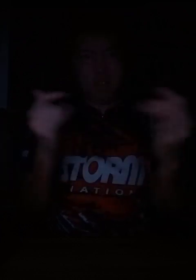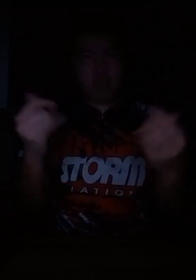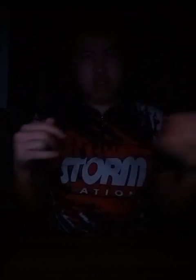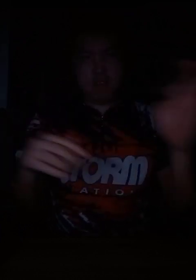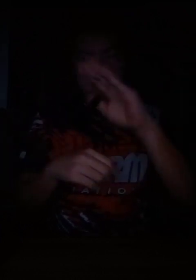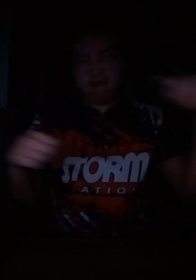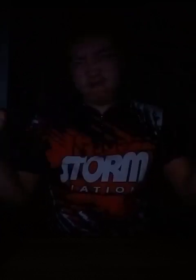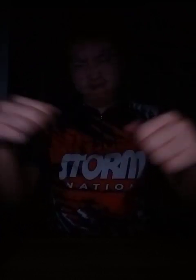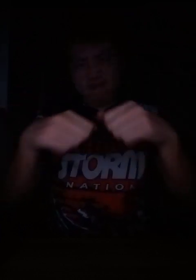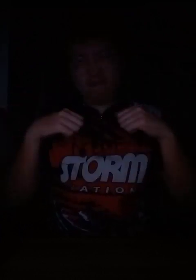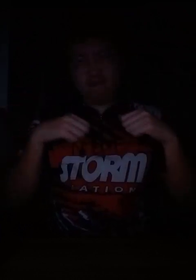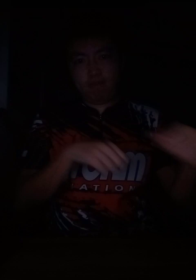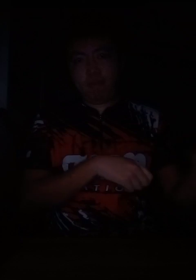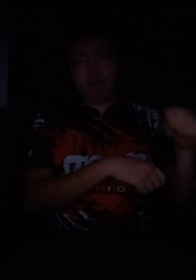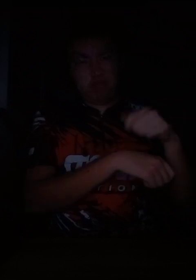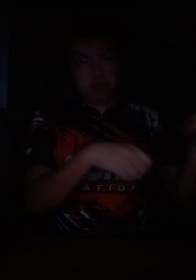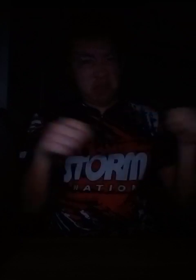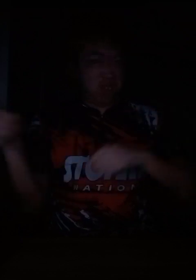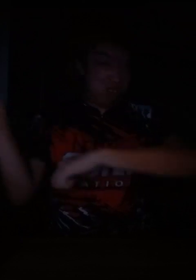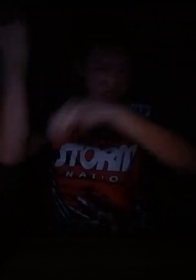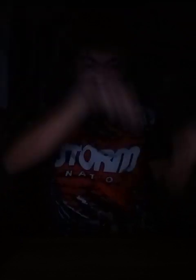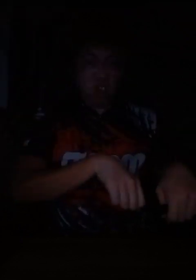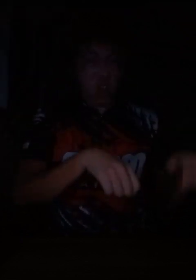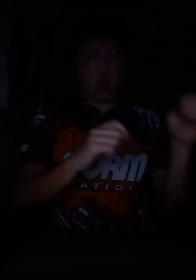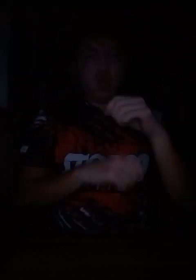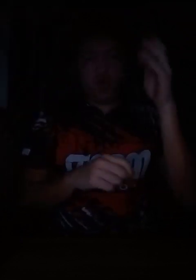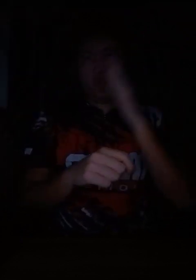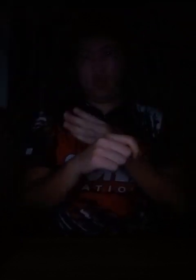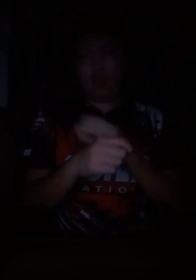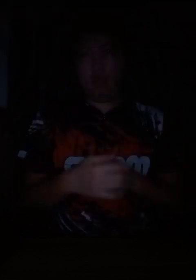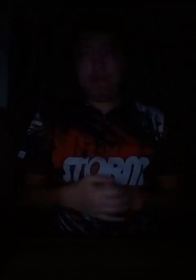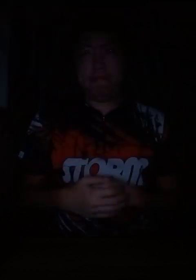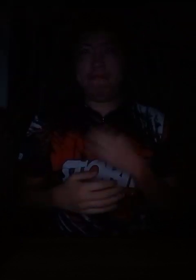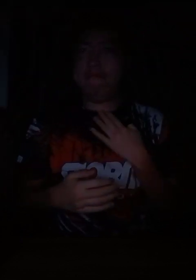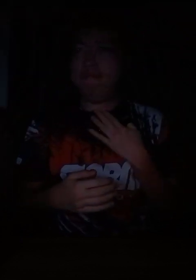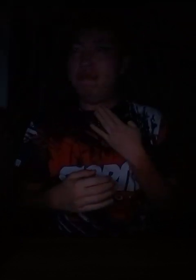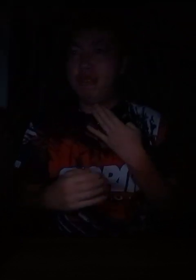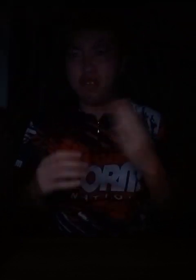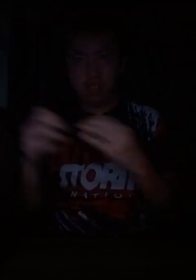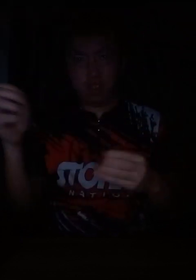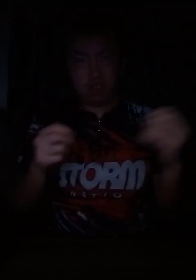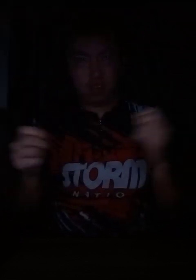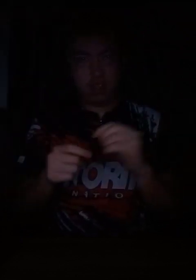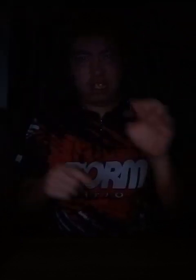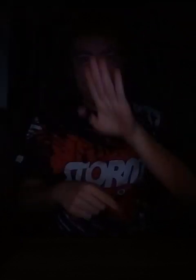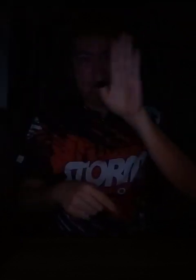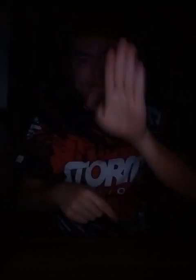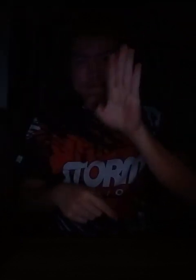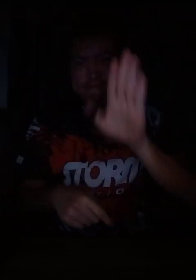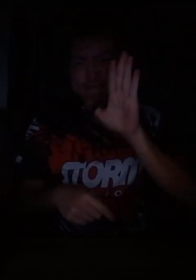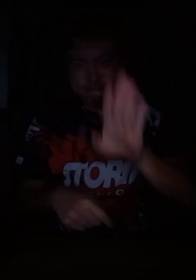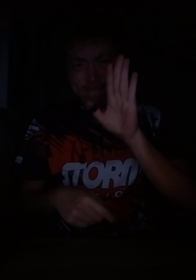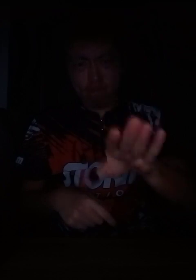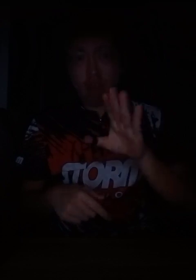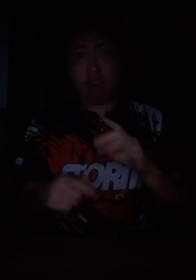기사를 끌어내더니 도로에 넘어뜨려 눕힙니다. 자신이 타고 있는 차를 향해서 경적을 울렸다는 이유인